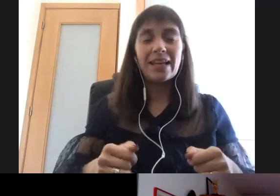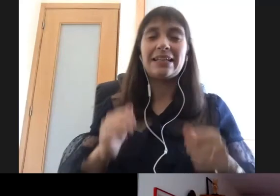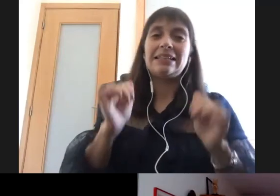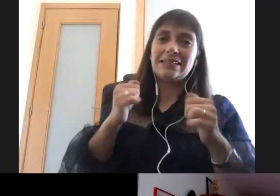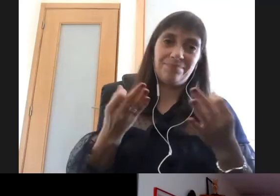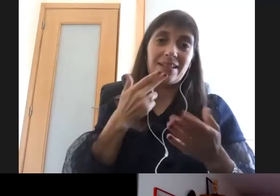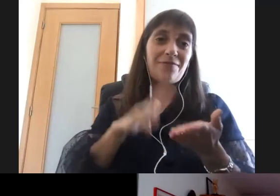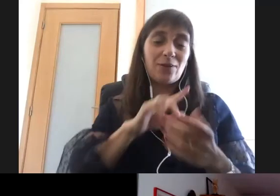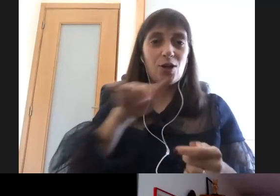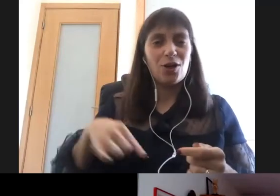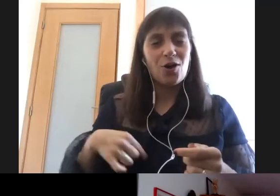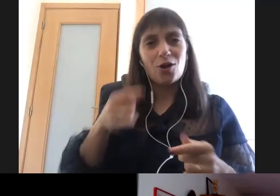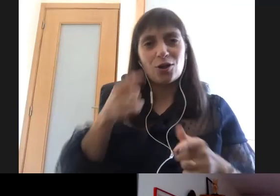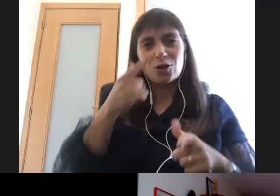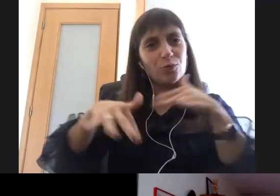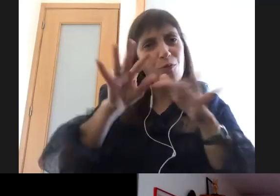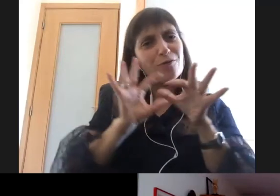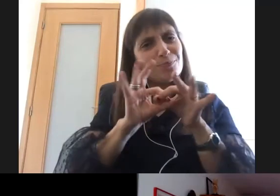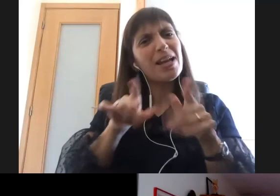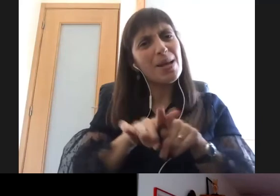Somos povos irmãos, a gente